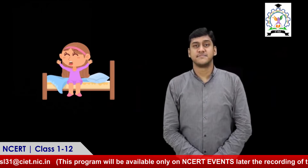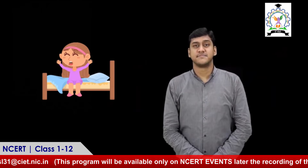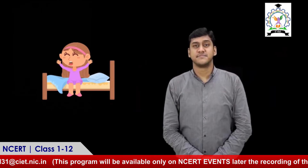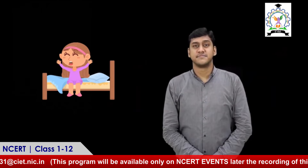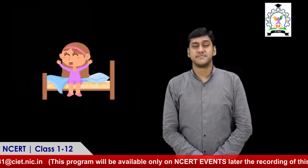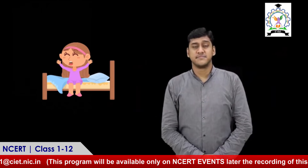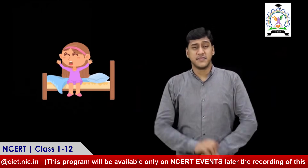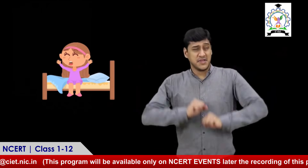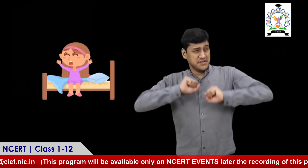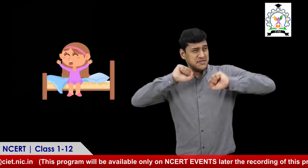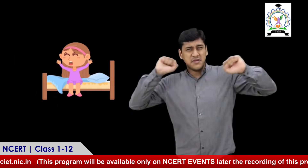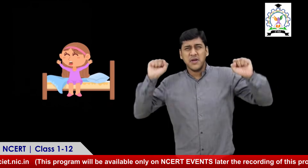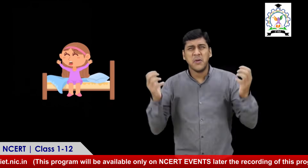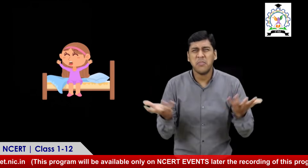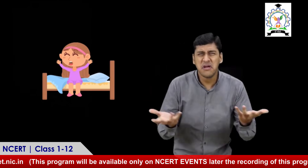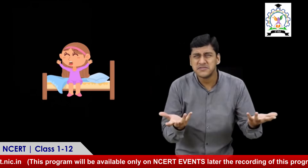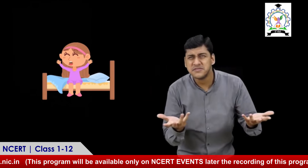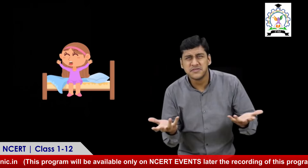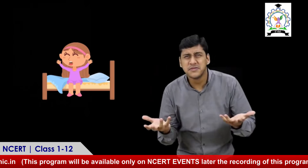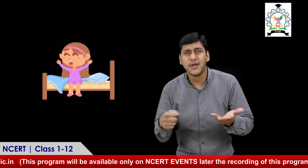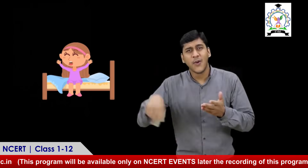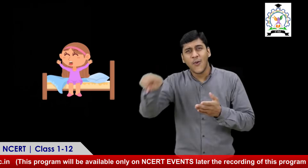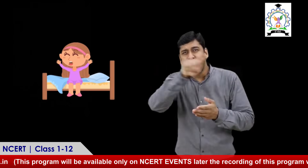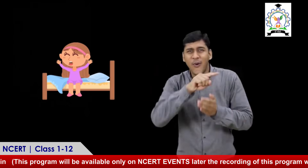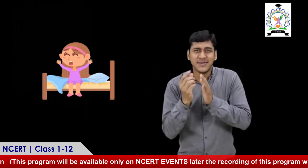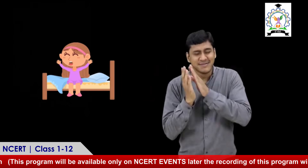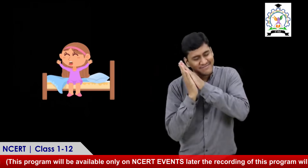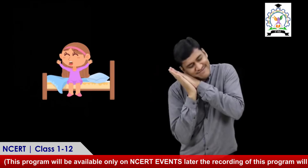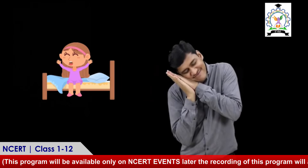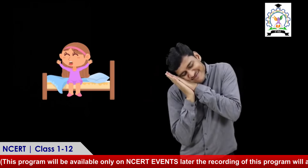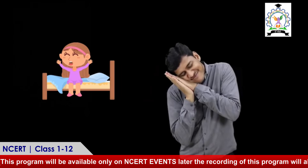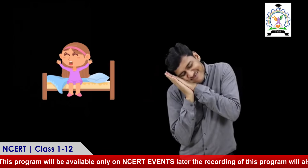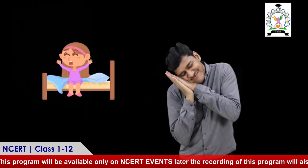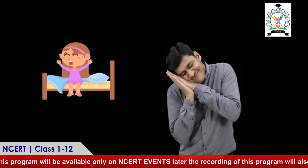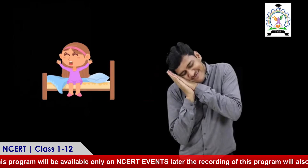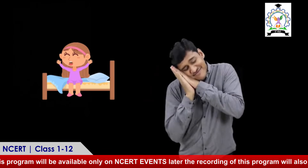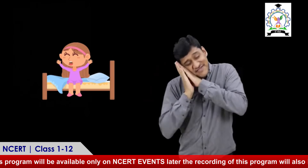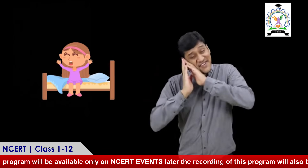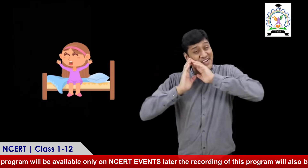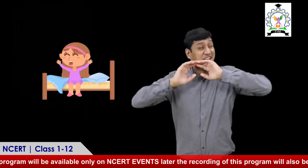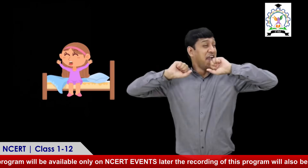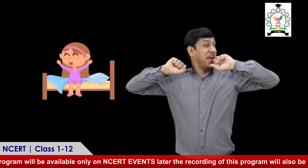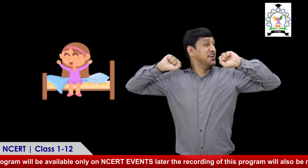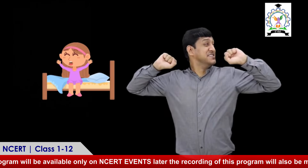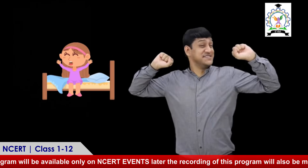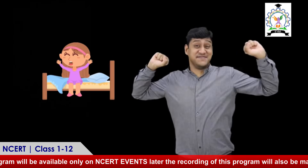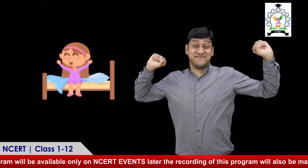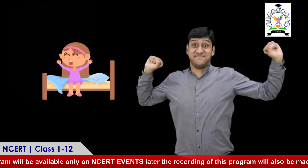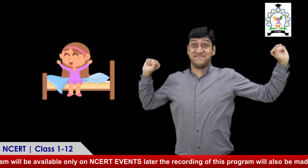यह संकेत ऐसा इसलिए है क्योंकि जब हम सोकर उठते हैं तो अंगड़ाई लेते हैं।